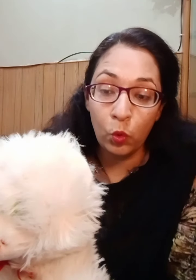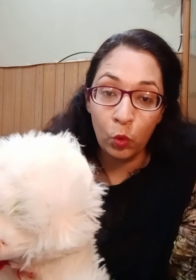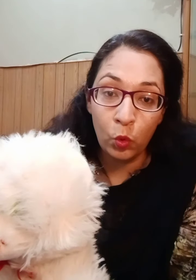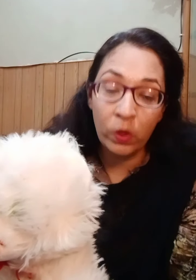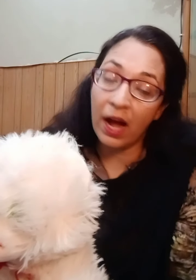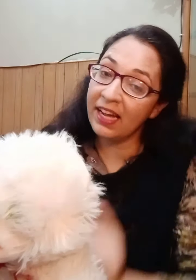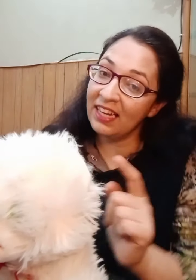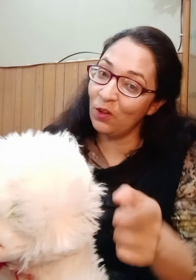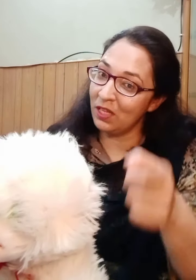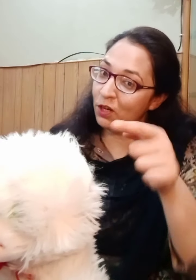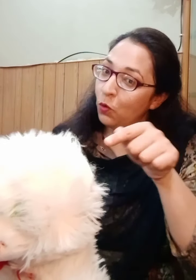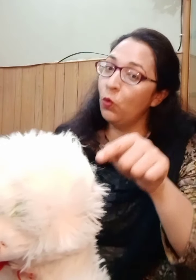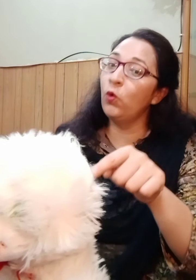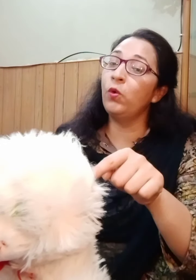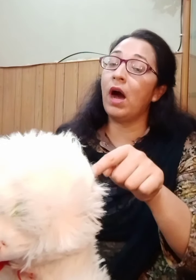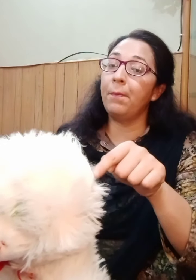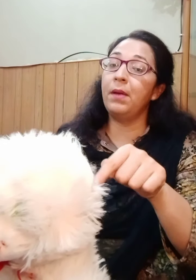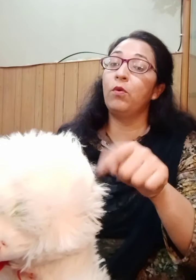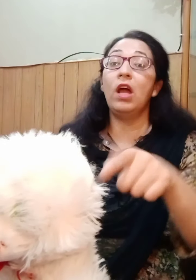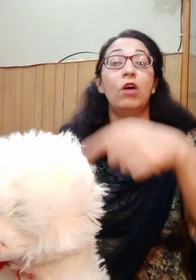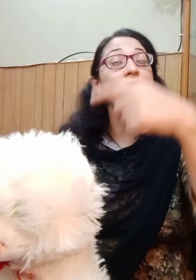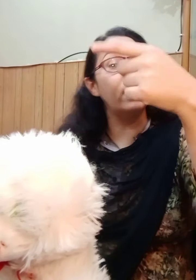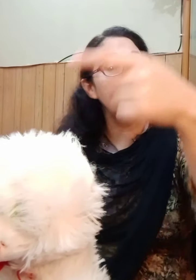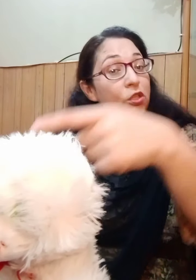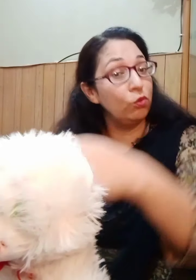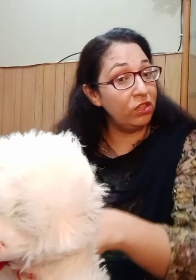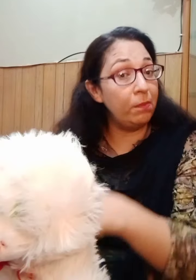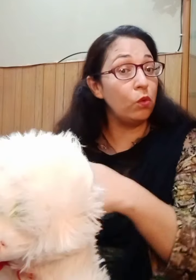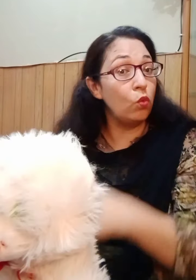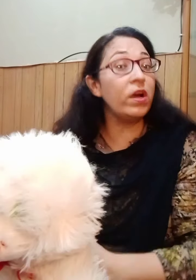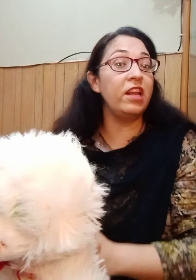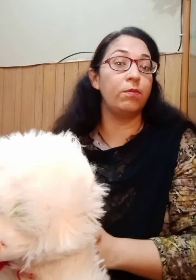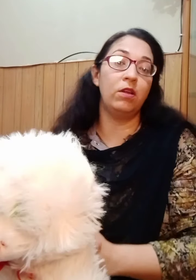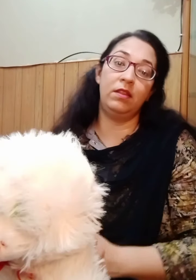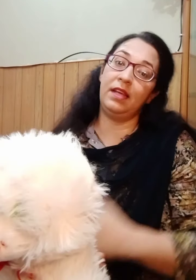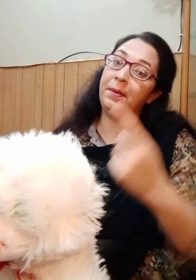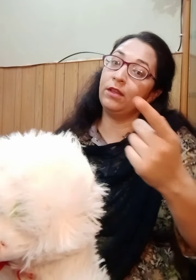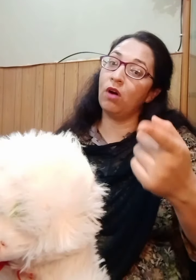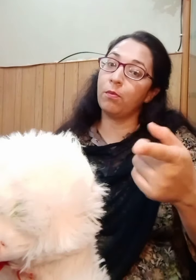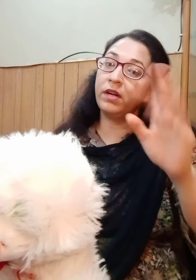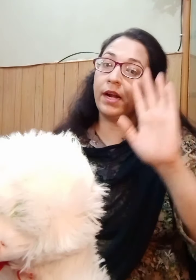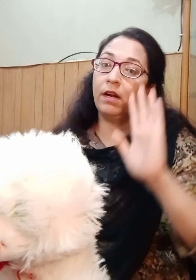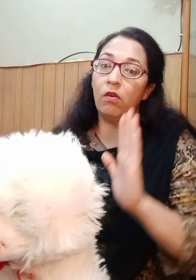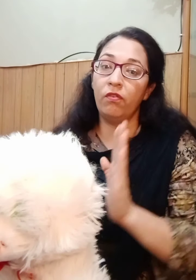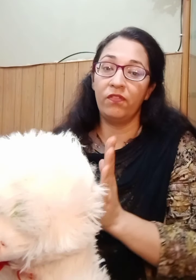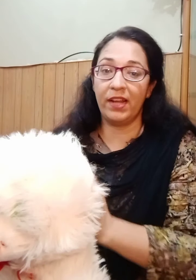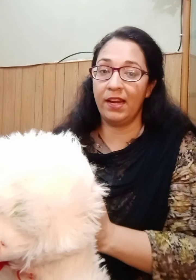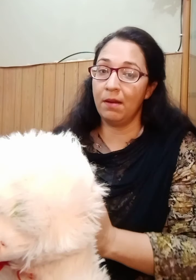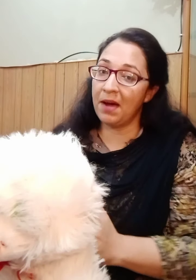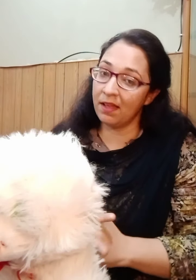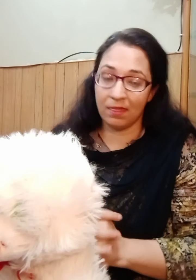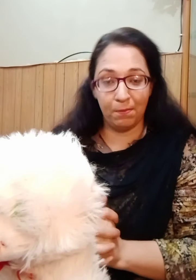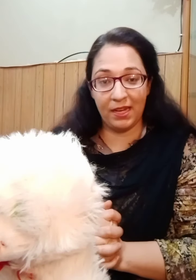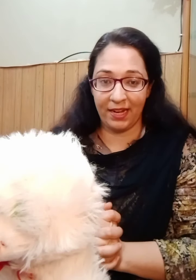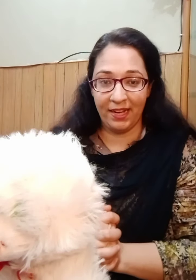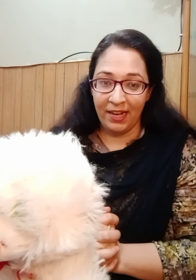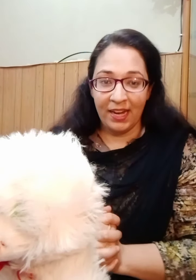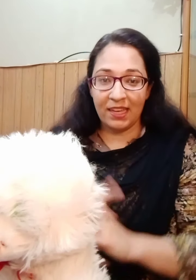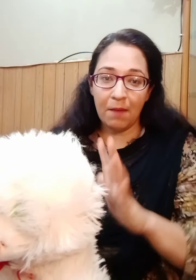अगर तो इसमें को आपने बोला और उसने भी इस पॉइंट तो आपको करना क्या